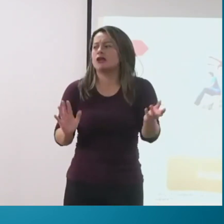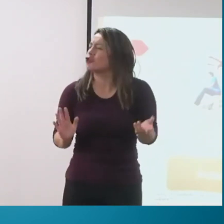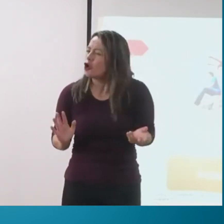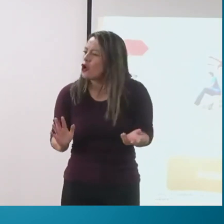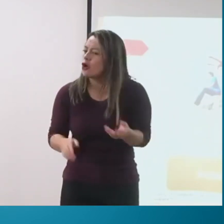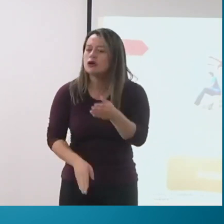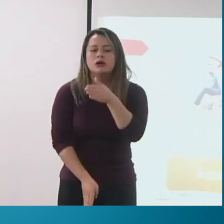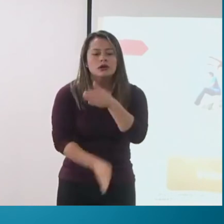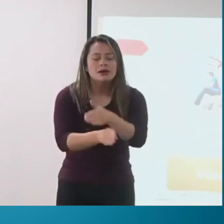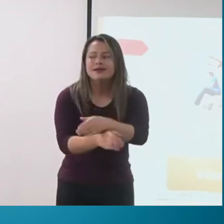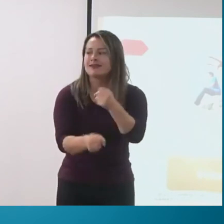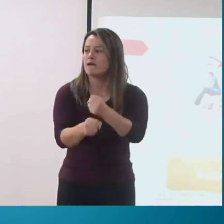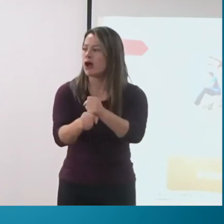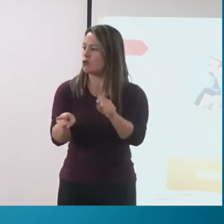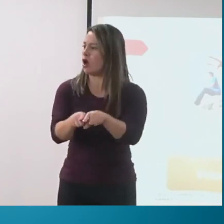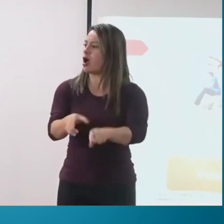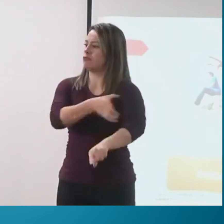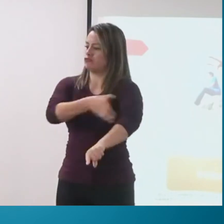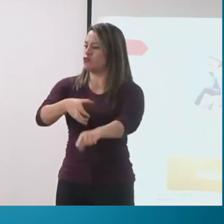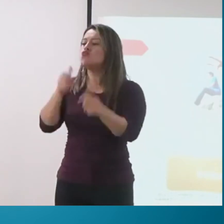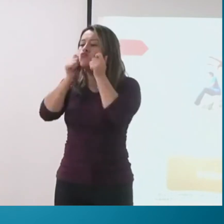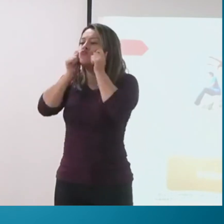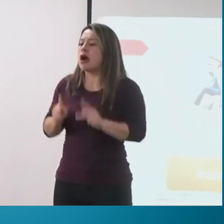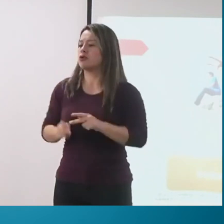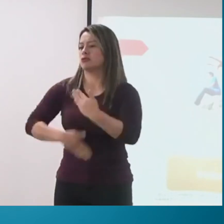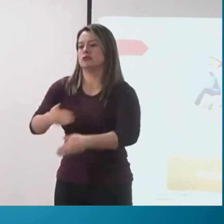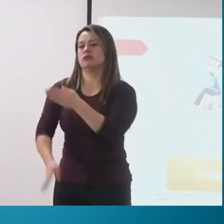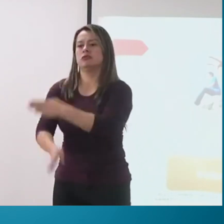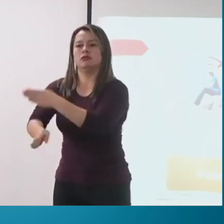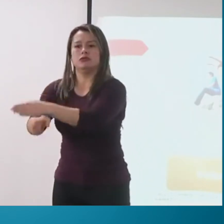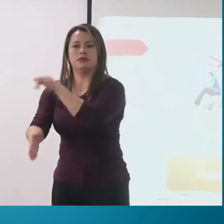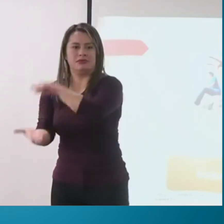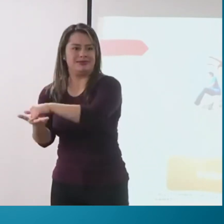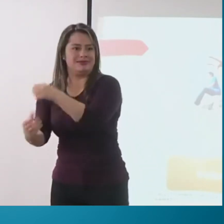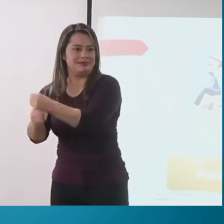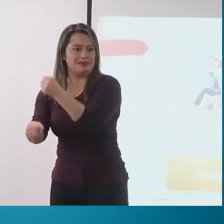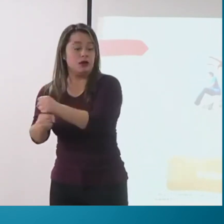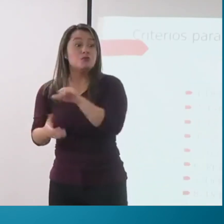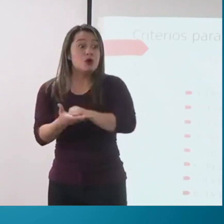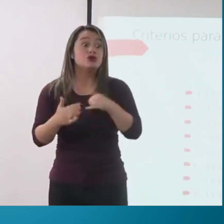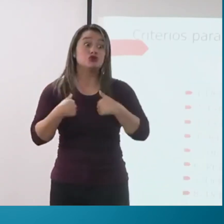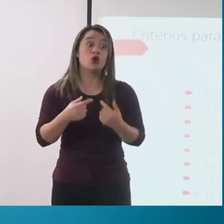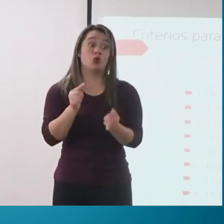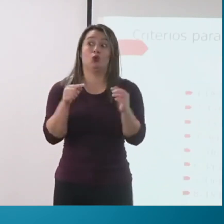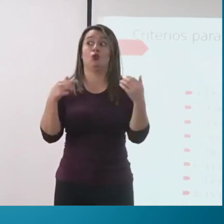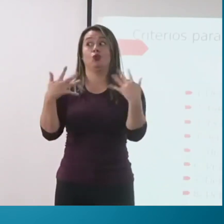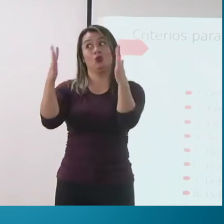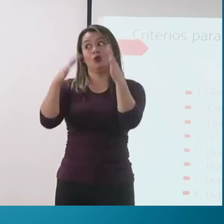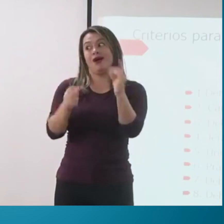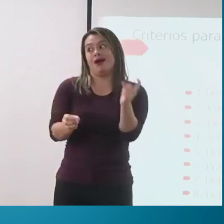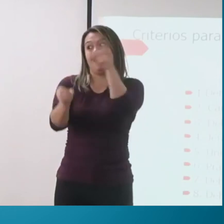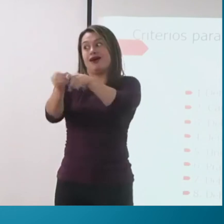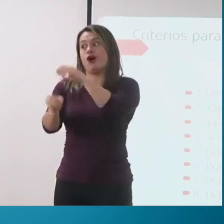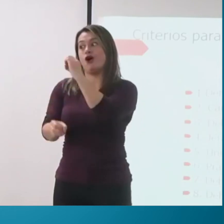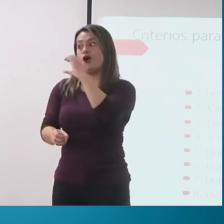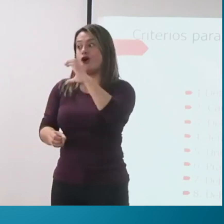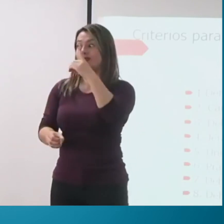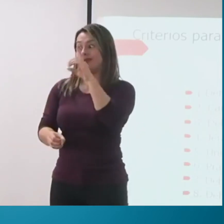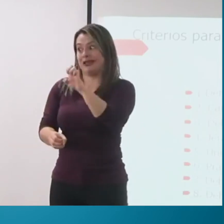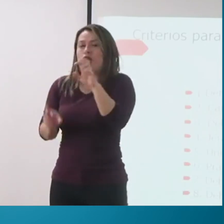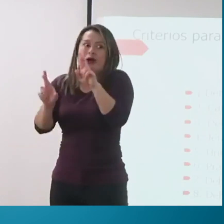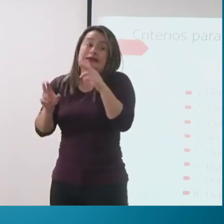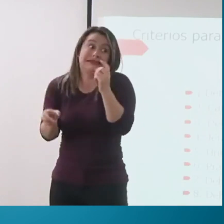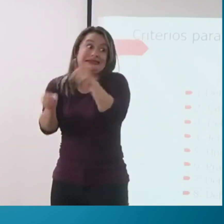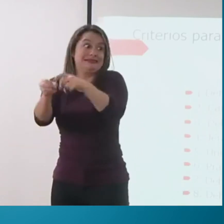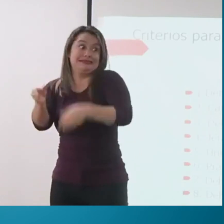reto importante y como una oportunidad para Colombia que estemos aceptados en la OCDE. Por eso traje eso. Cada